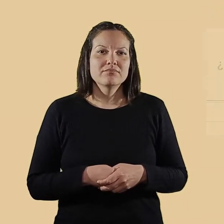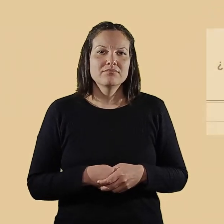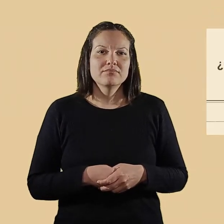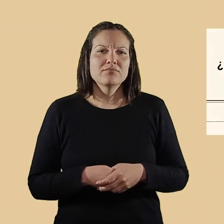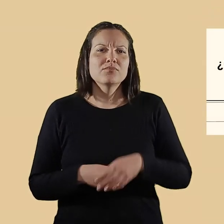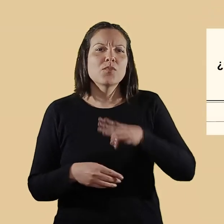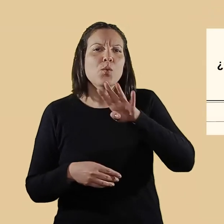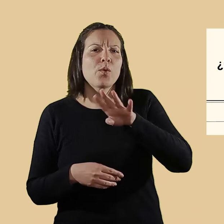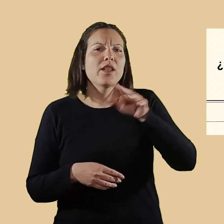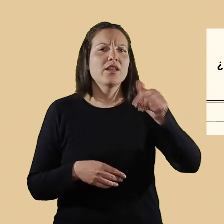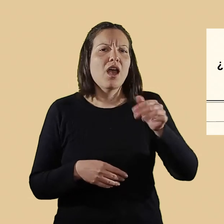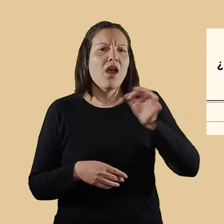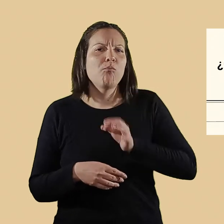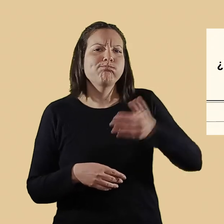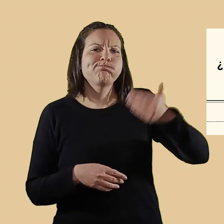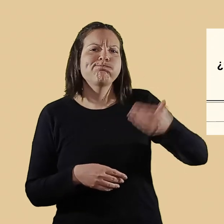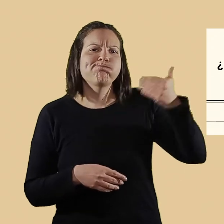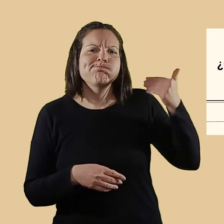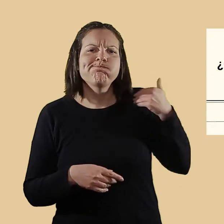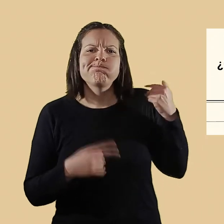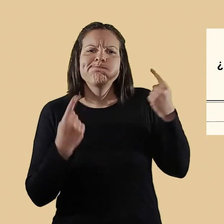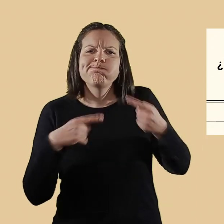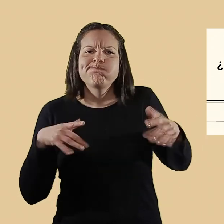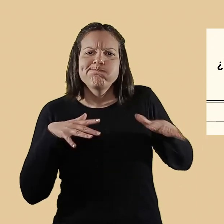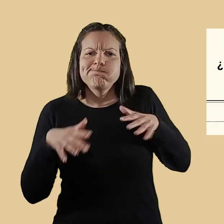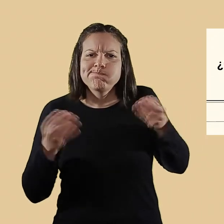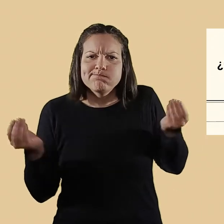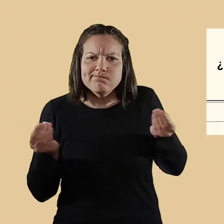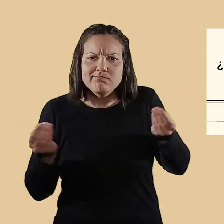¿Qué ocurrió hace 46 años?